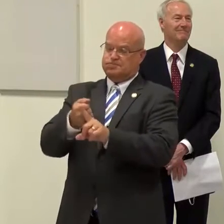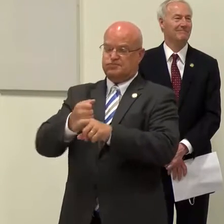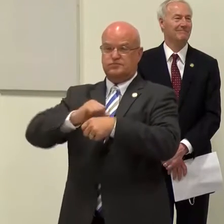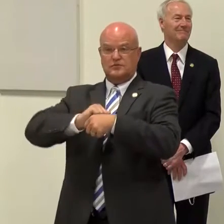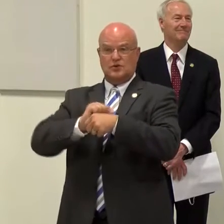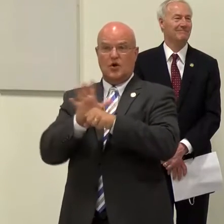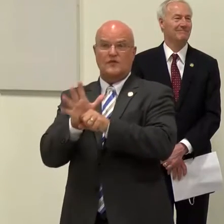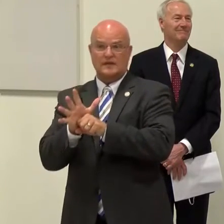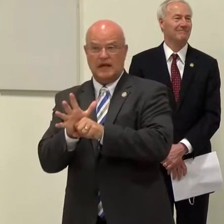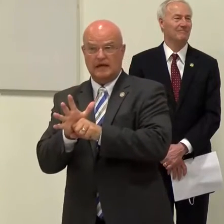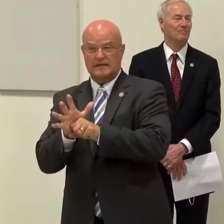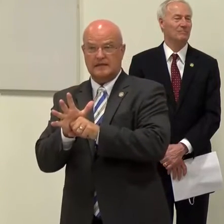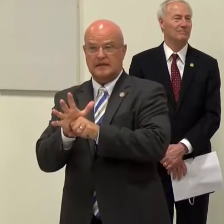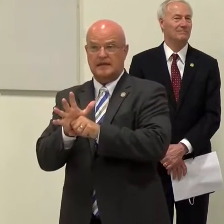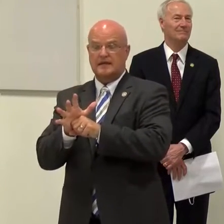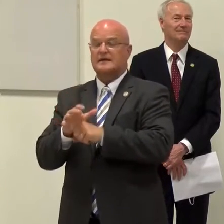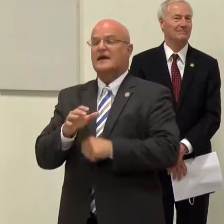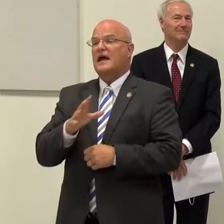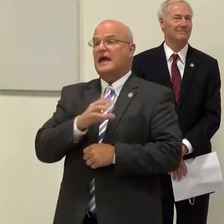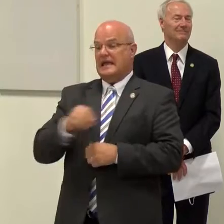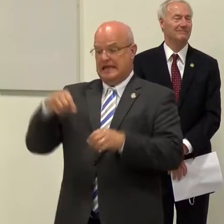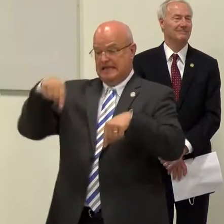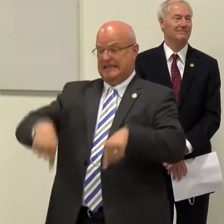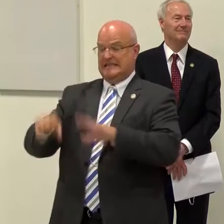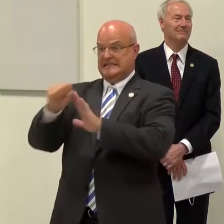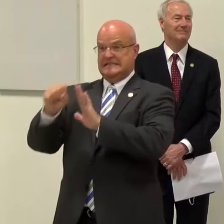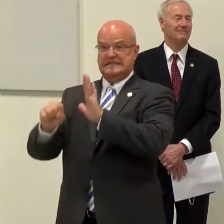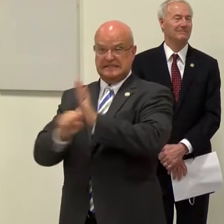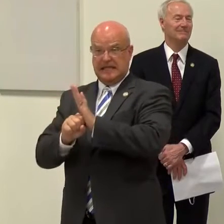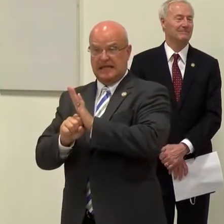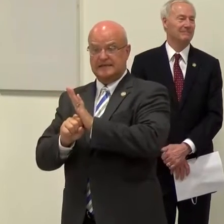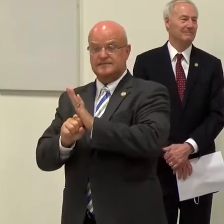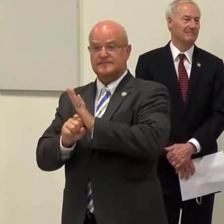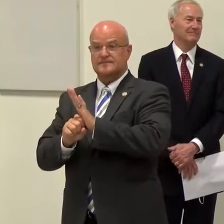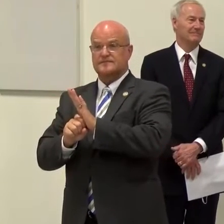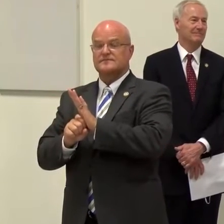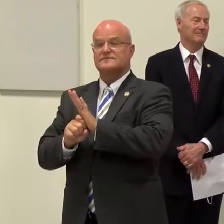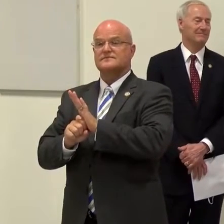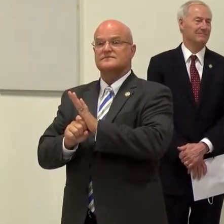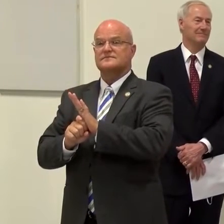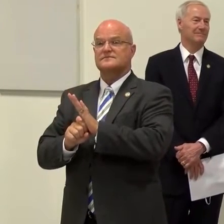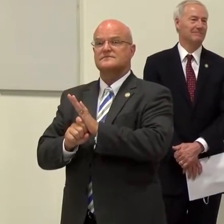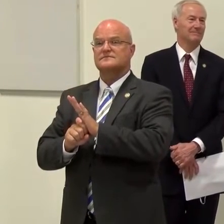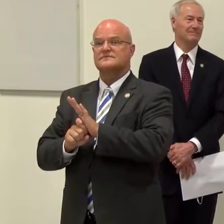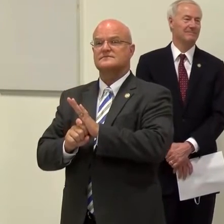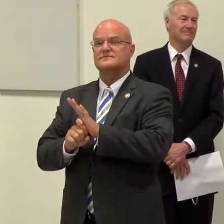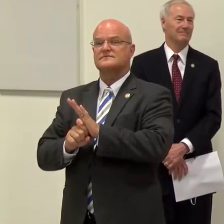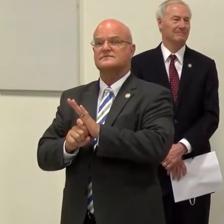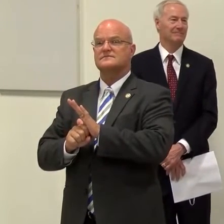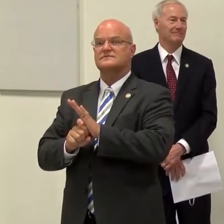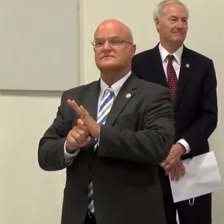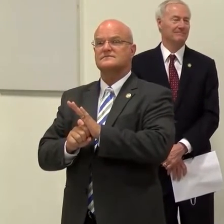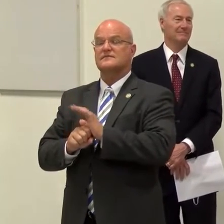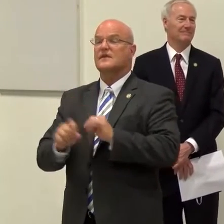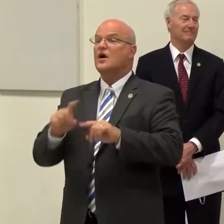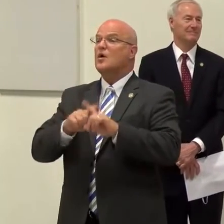COVID en el Estado. in the state. Pero también han hecho un esfuerzo tremendo But there's also